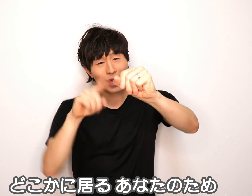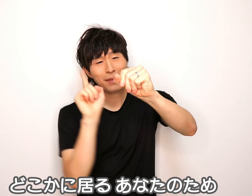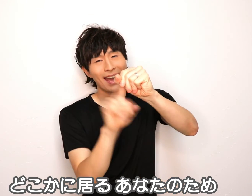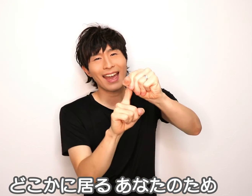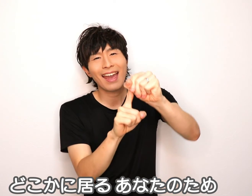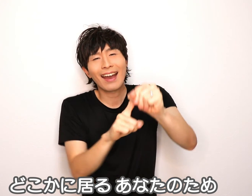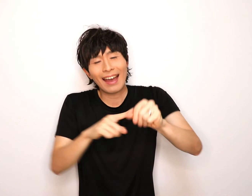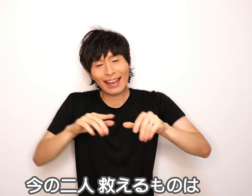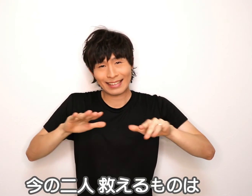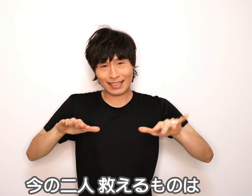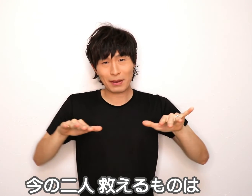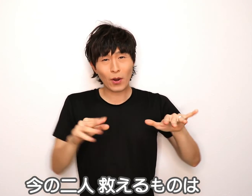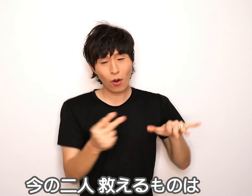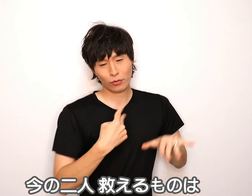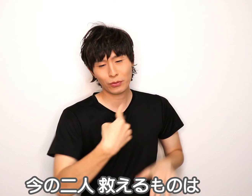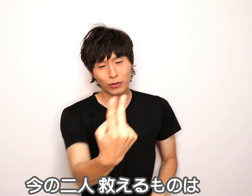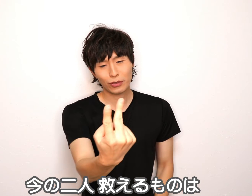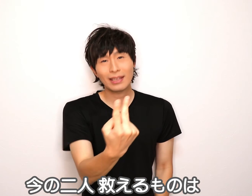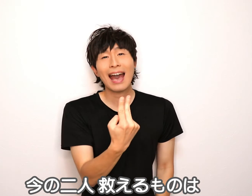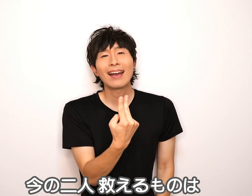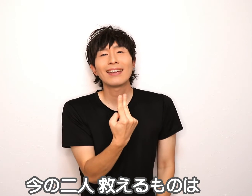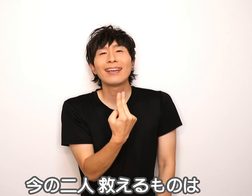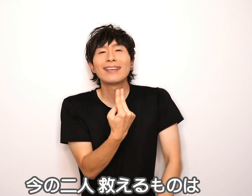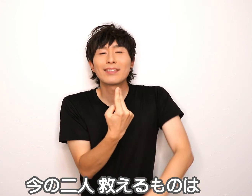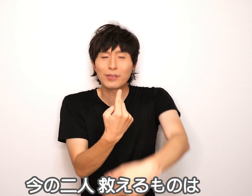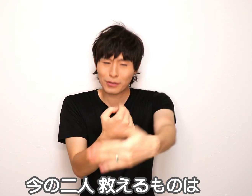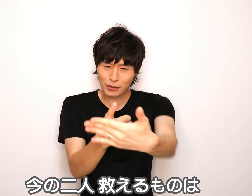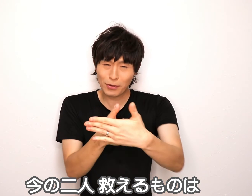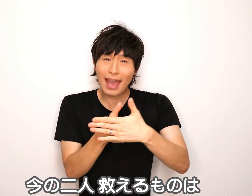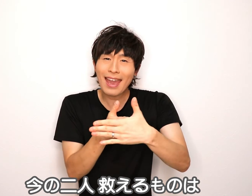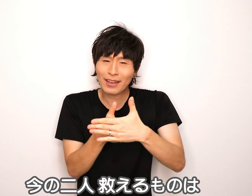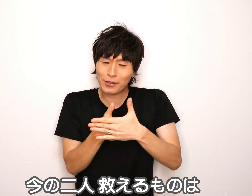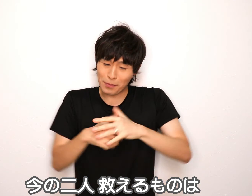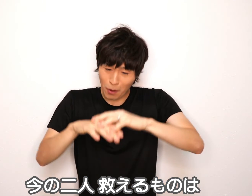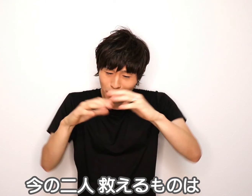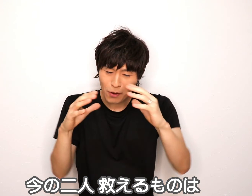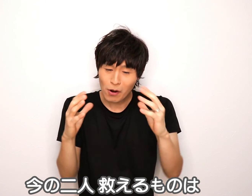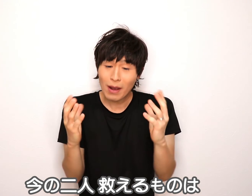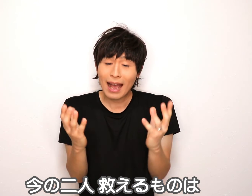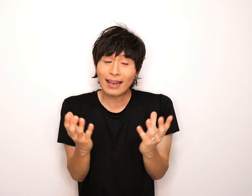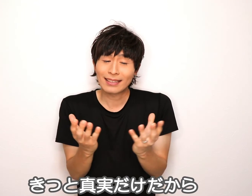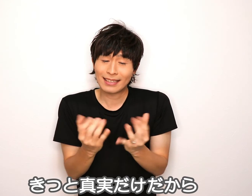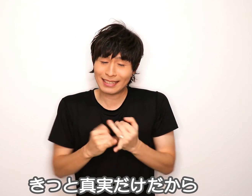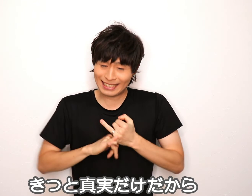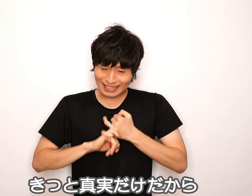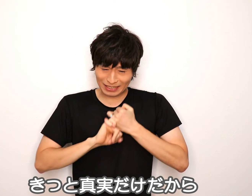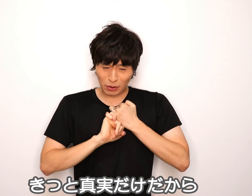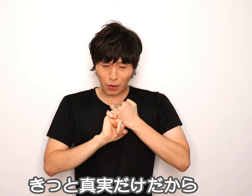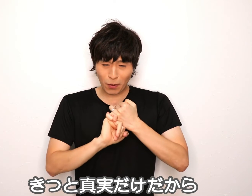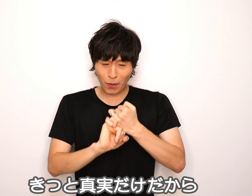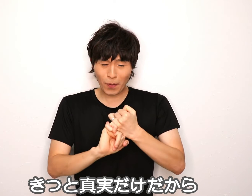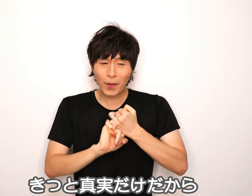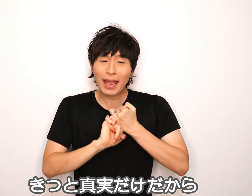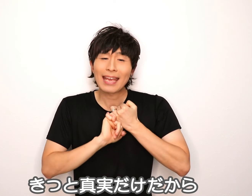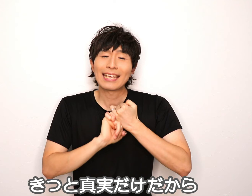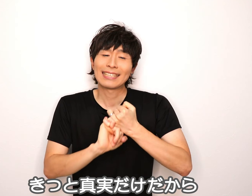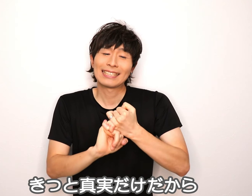、今の二人救えるものはきっと真